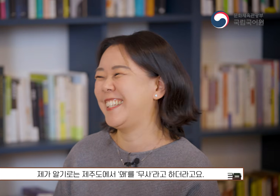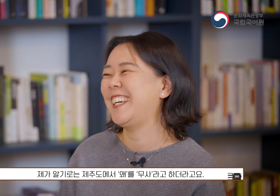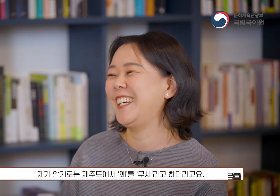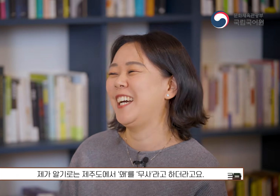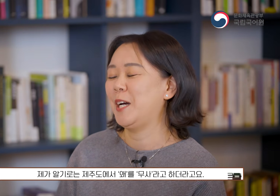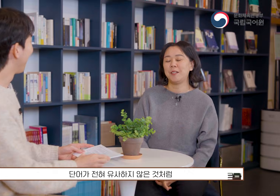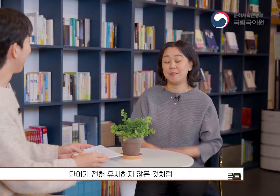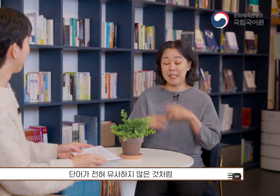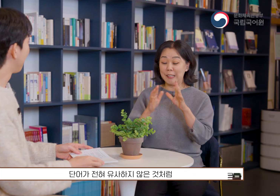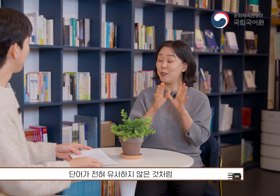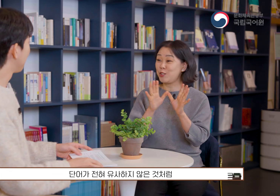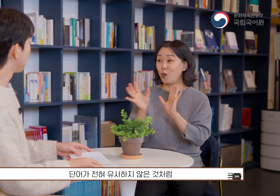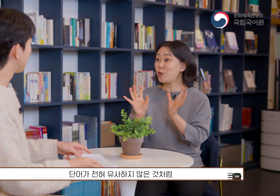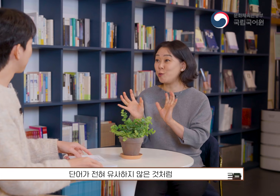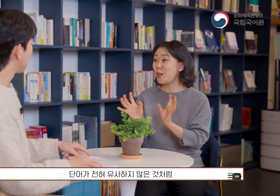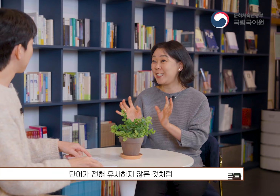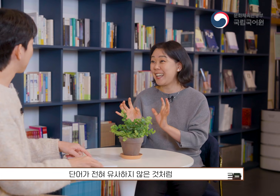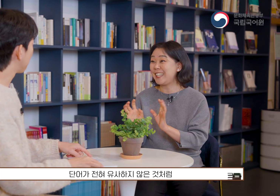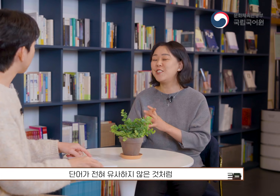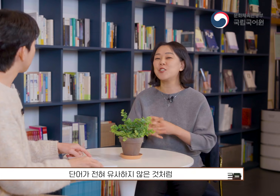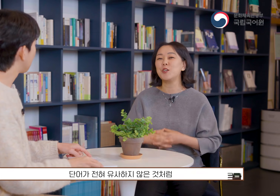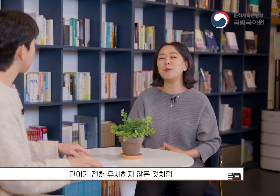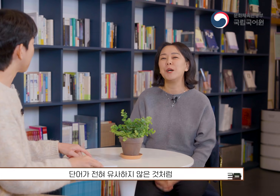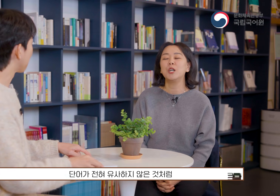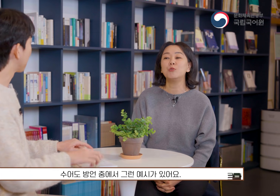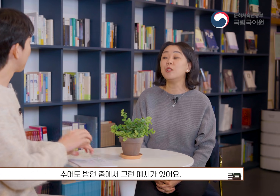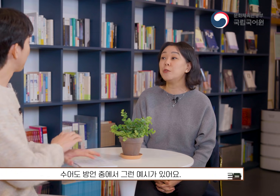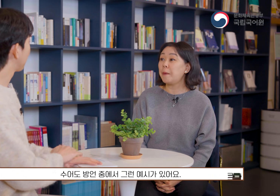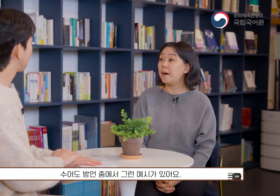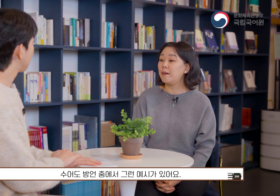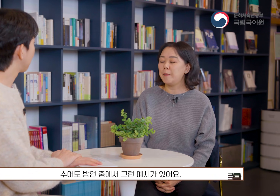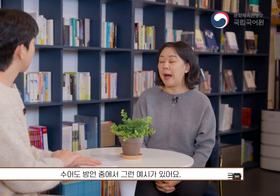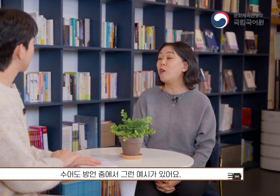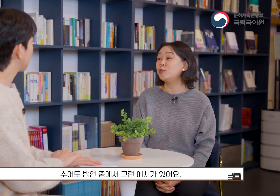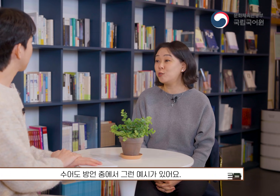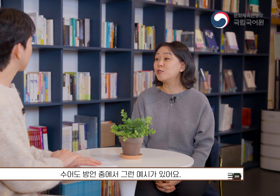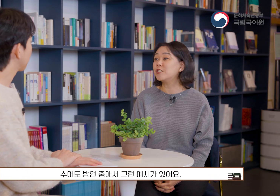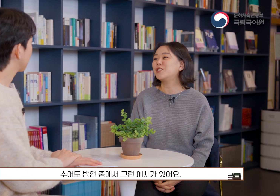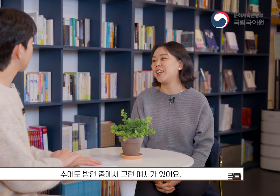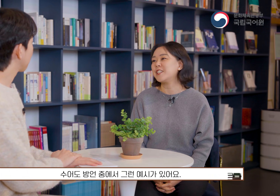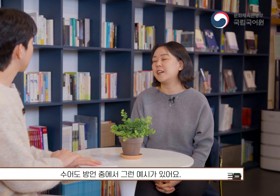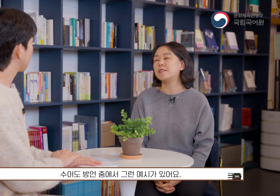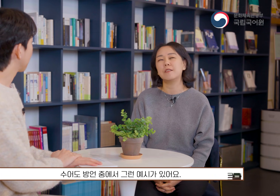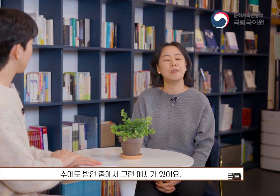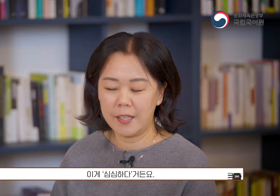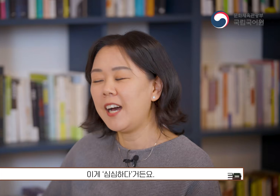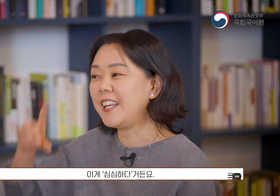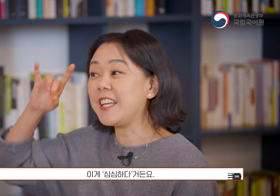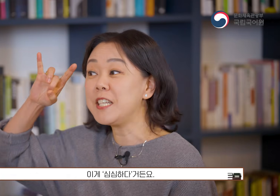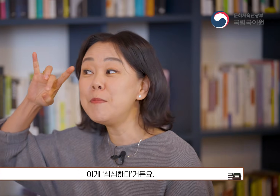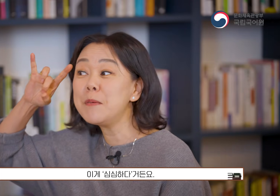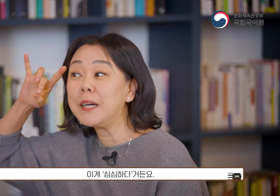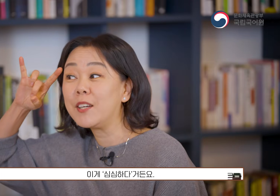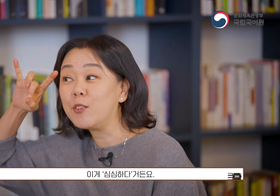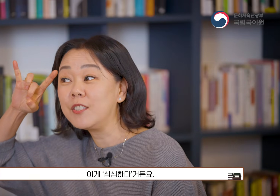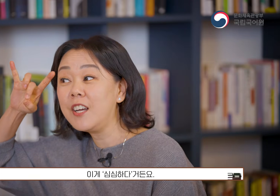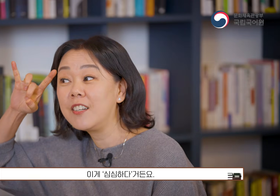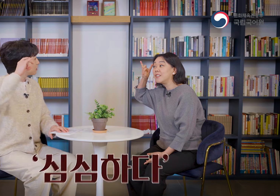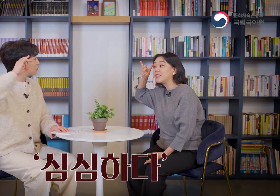네. 단어가 전혀 유사하지 않은 것처럼 맞아요. 수어도 방언 중 그런 예시가 있어요. 이게 심심하다거든요.